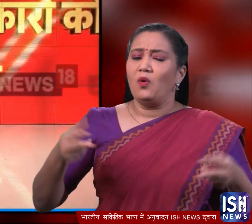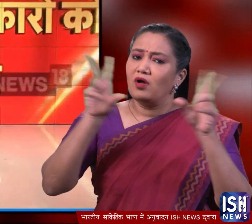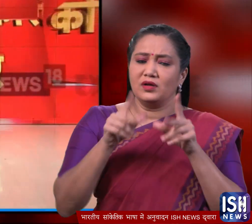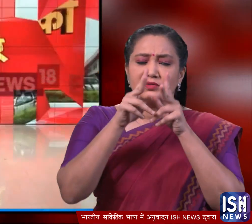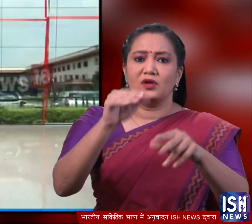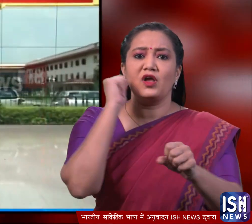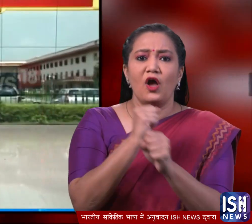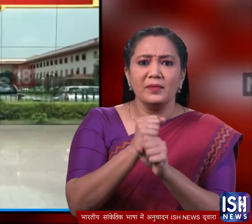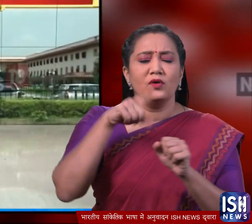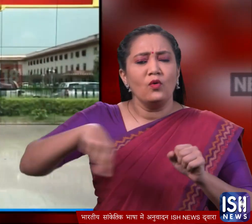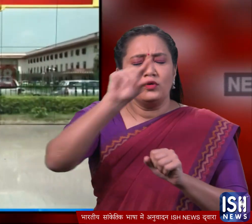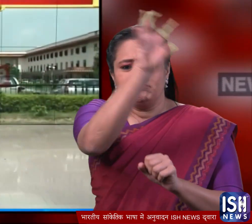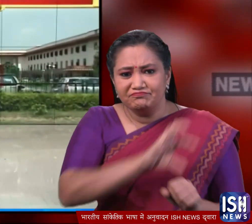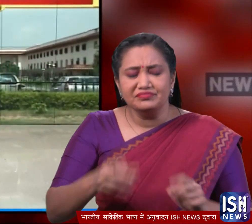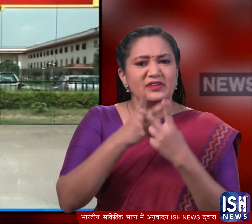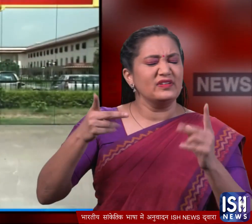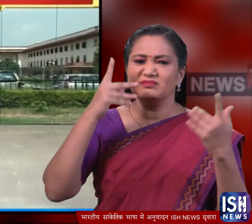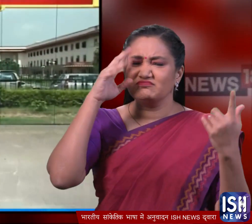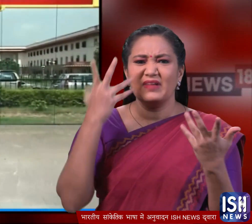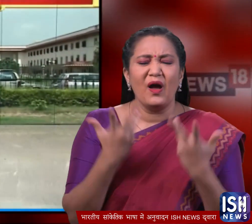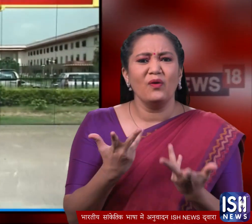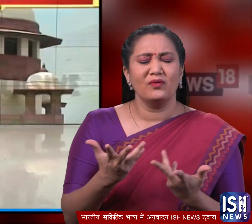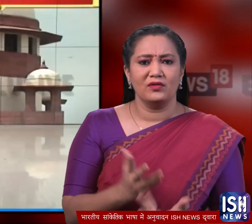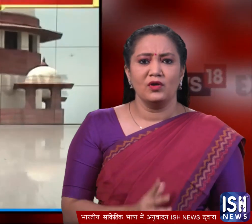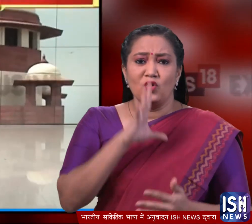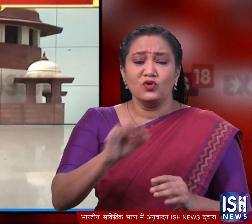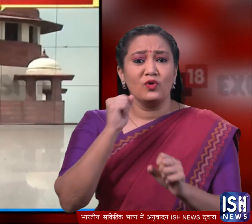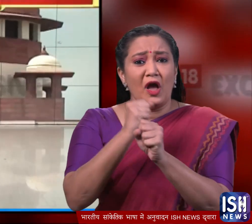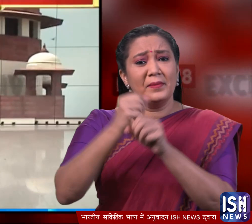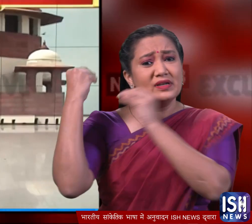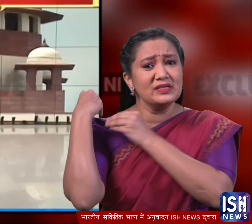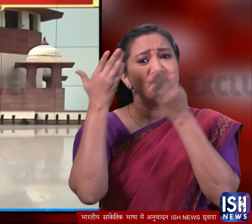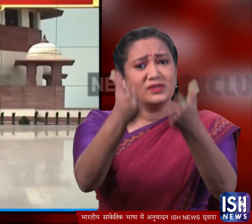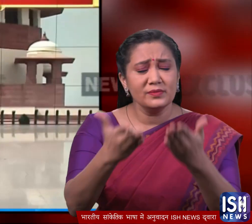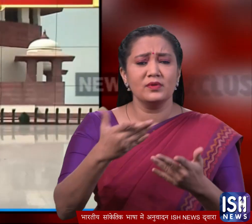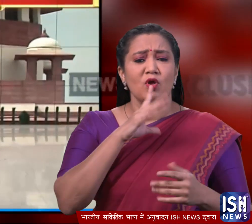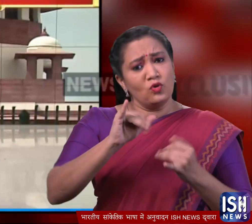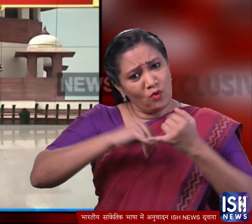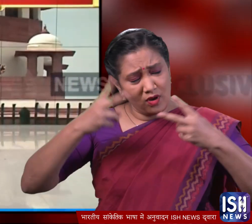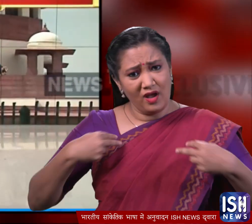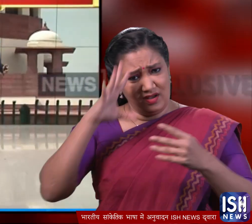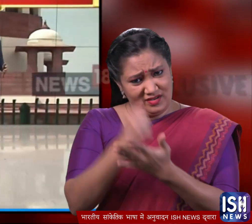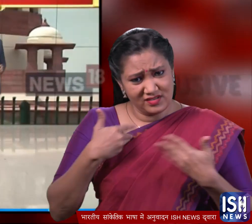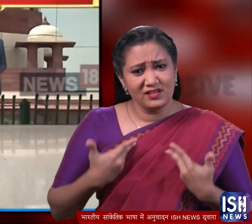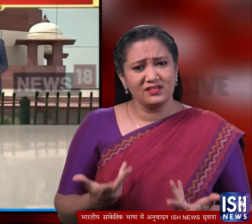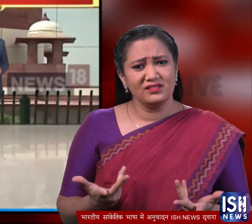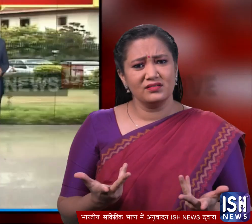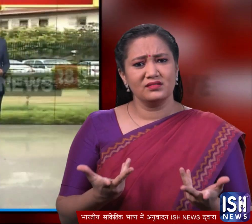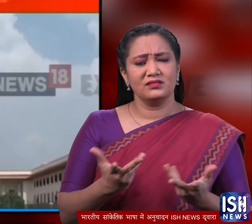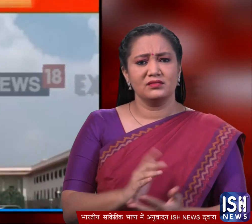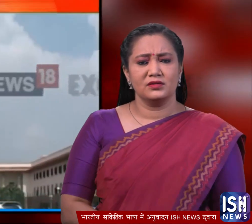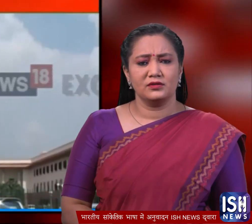कोर्ट ने सरकारों के रवैये पर नाराजगी जताई। कोर्ट ने कहा कि जो काम सरकारों को करने चाहिए वो काम भी कोर्ट को करने पड़ रहे